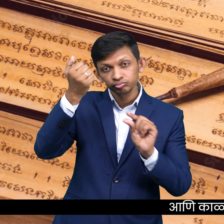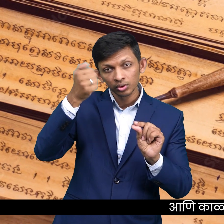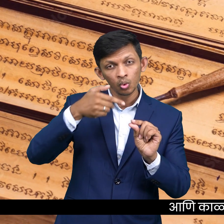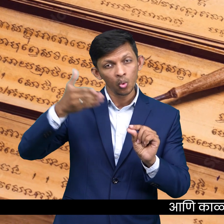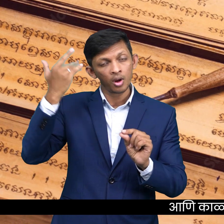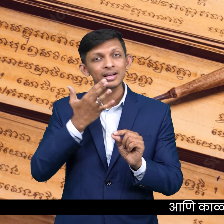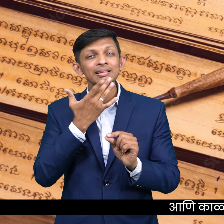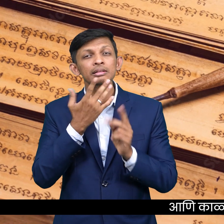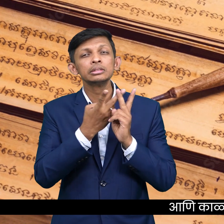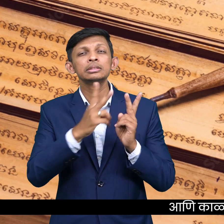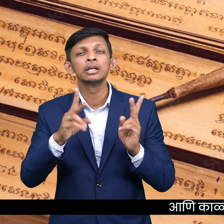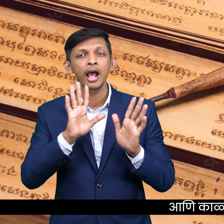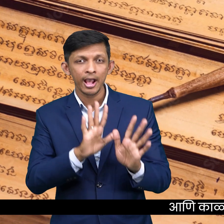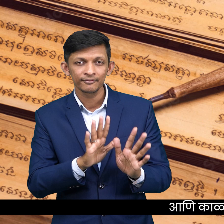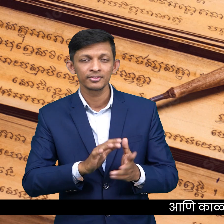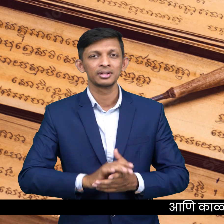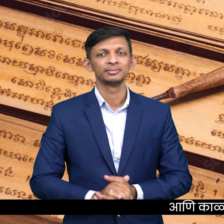रंगवत.